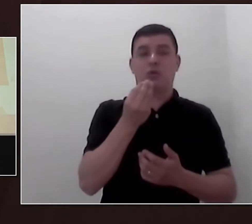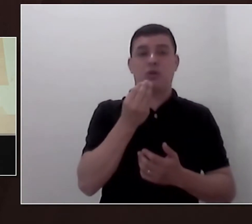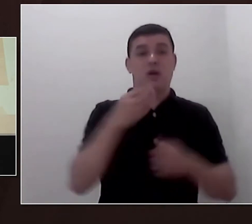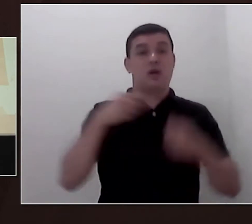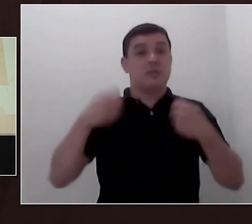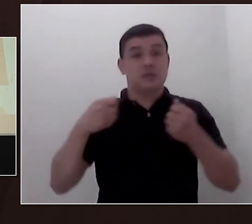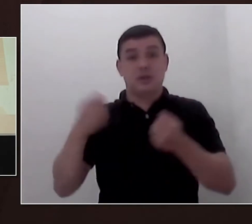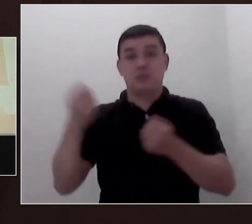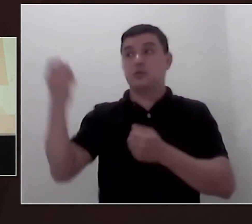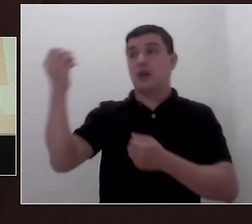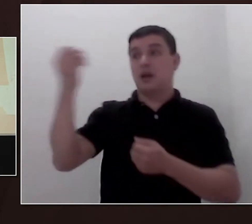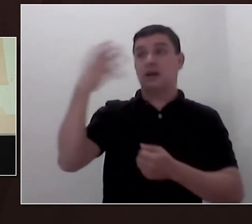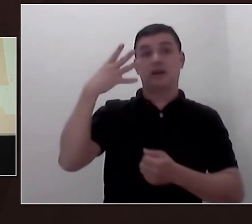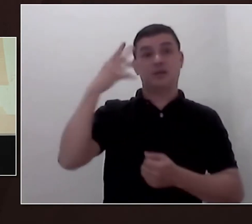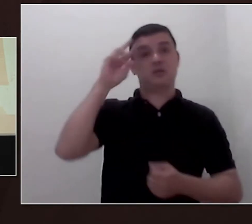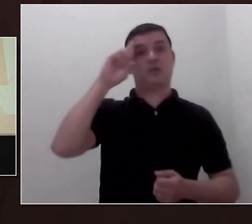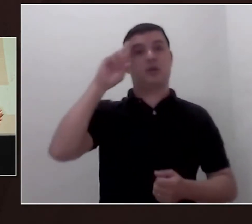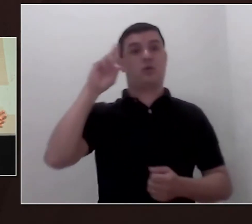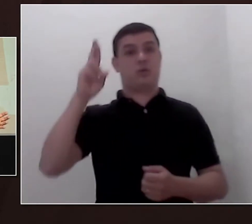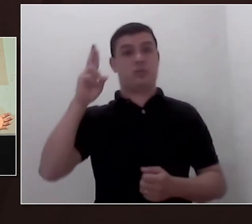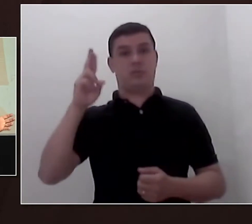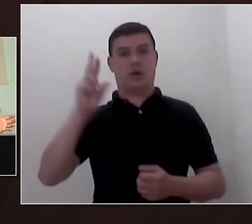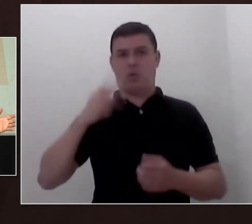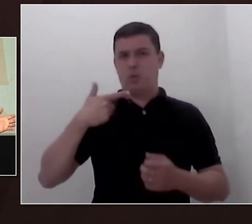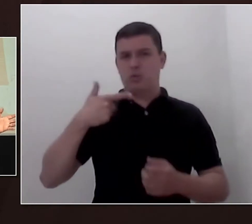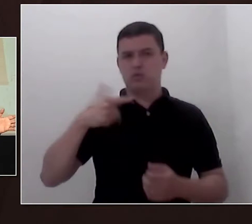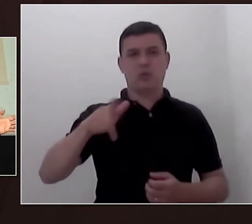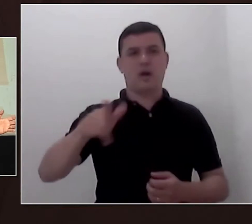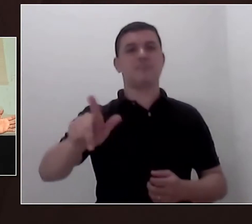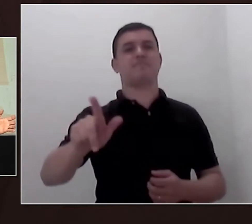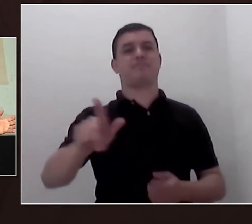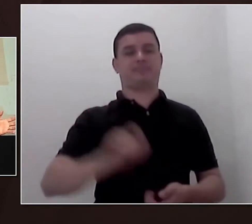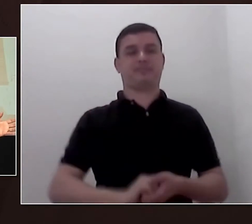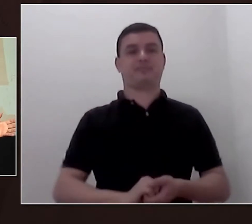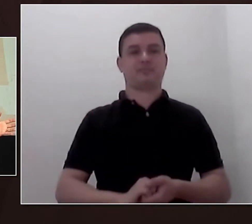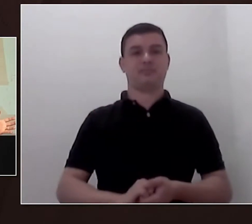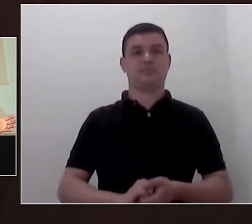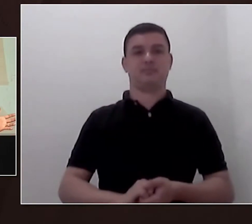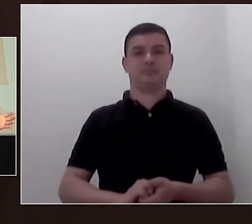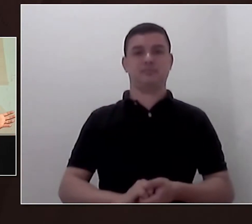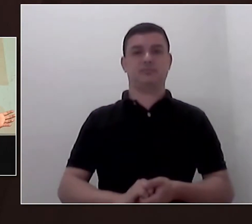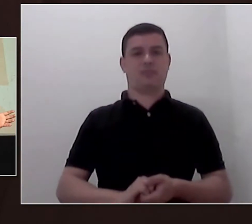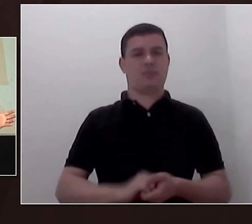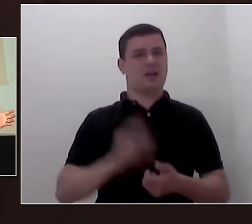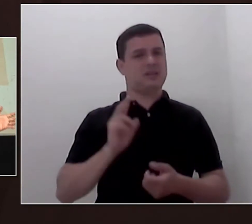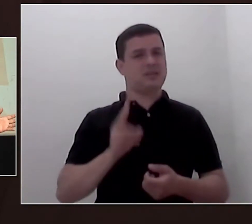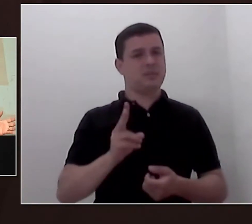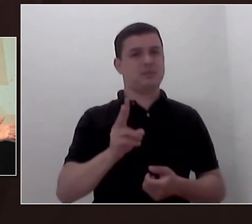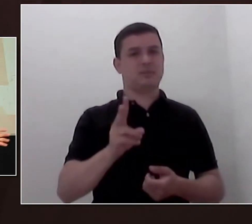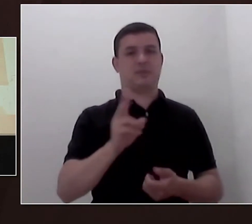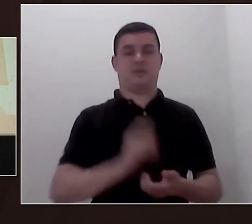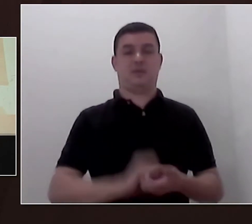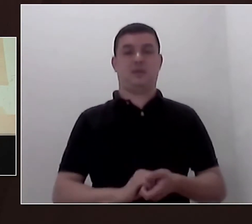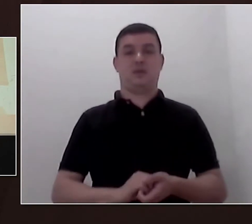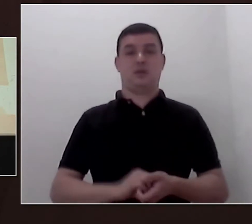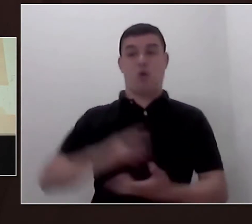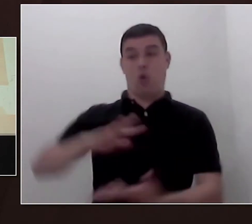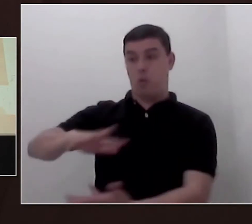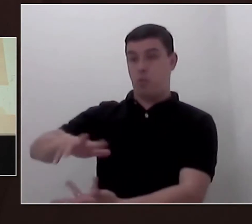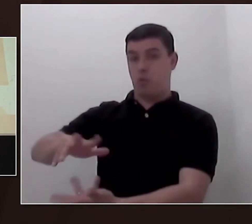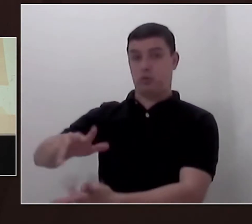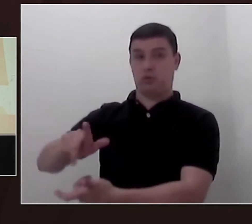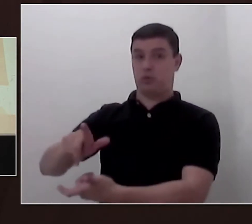para sobreviver, para ir adiante. Nós não precisamos de favor do mundo, não, porque o mundo não é de Deus, tá?